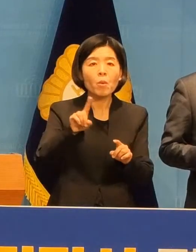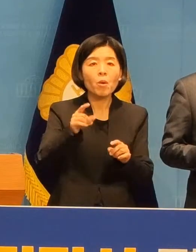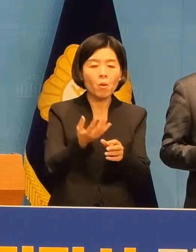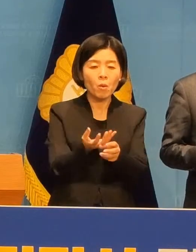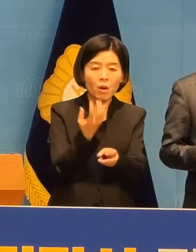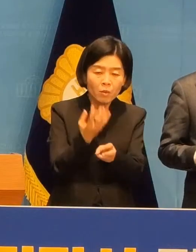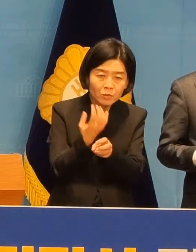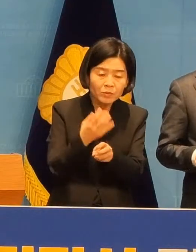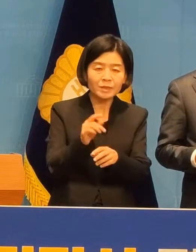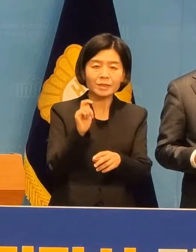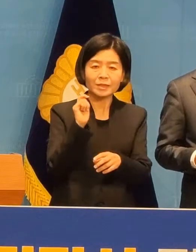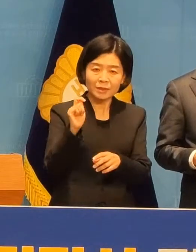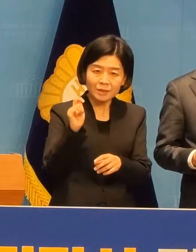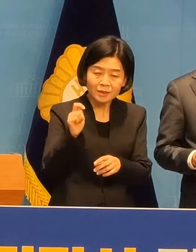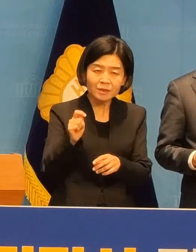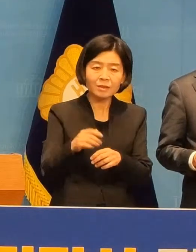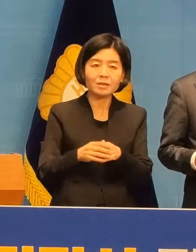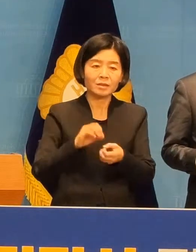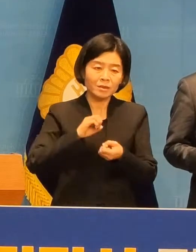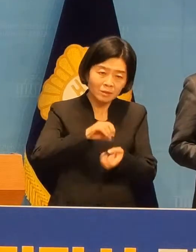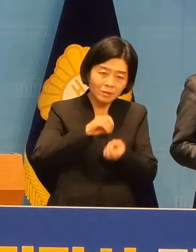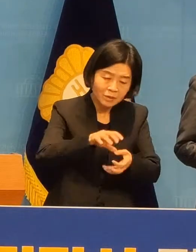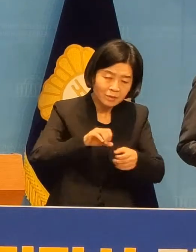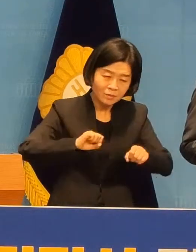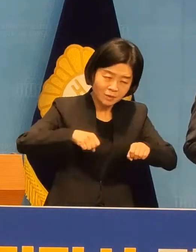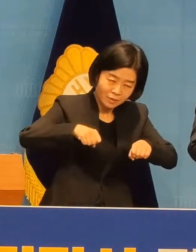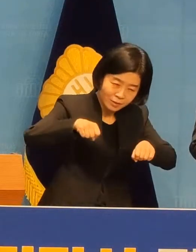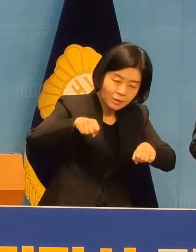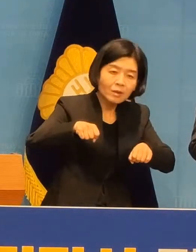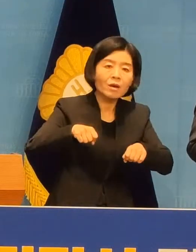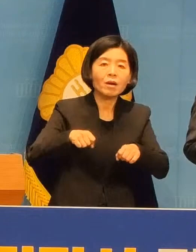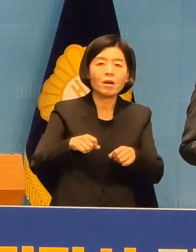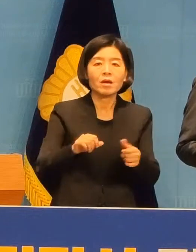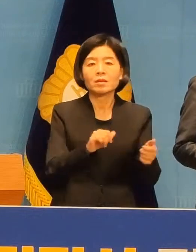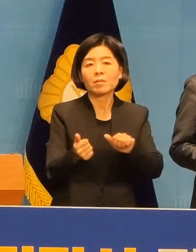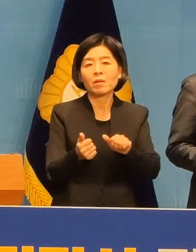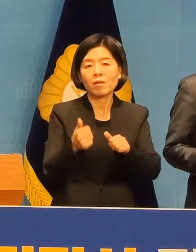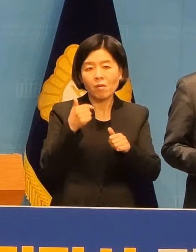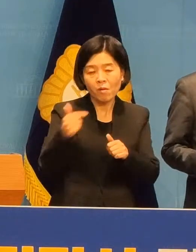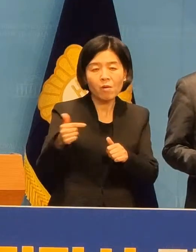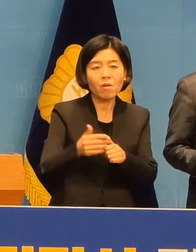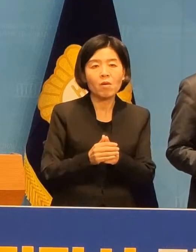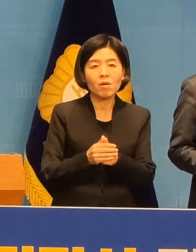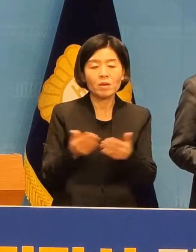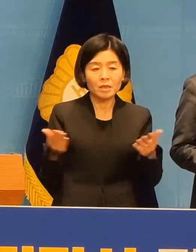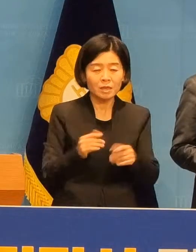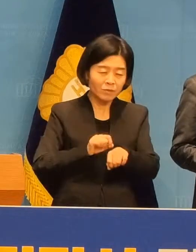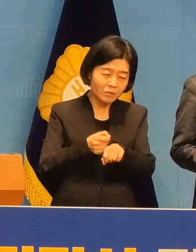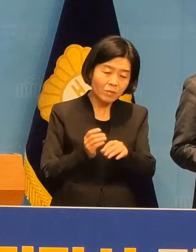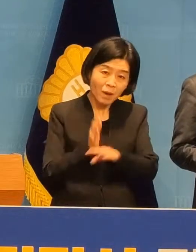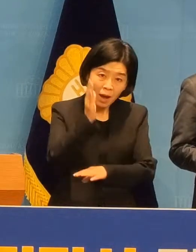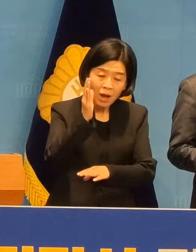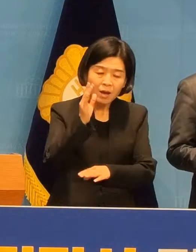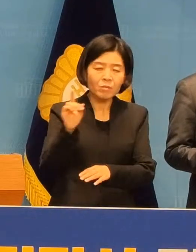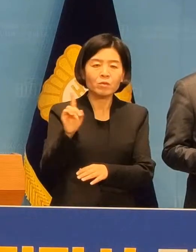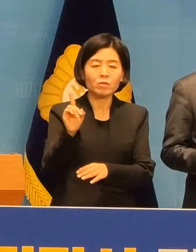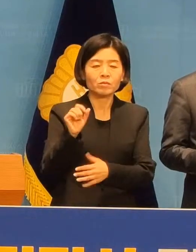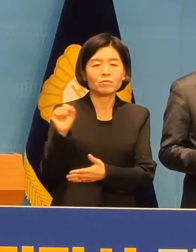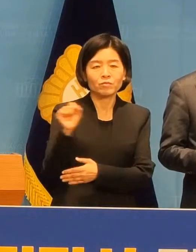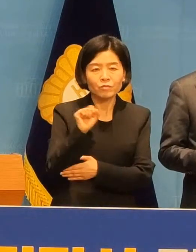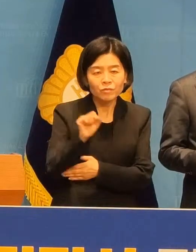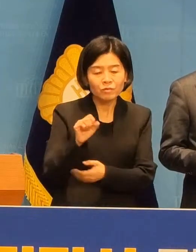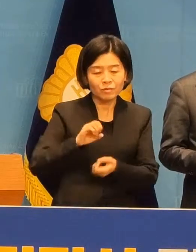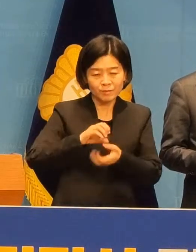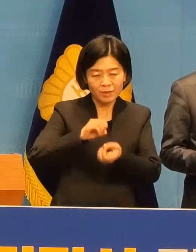택시, 퀵서비스 기사 등 운전 배달 종사자였으며 야간 과로사 2위 직종도 운전 배달